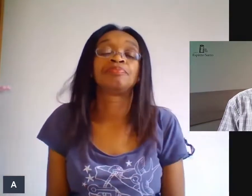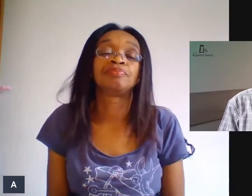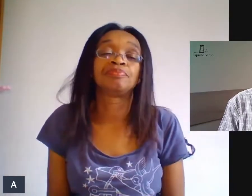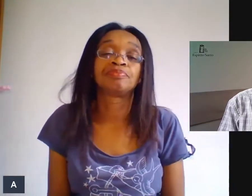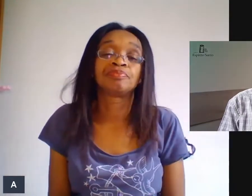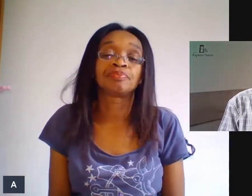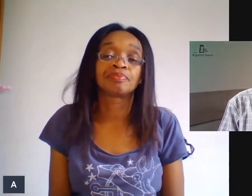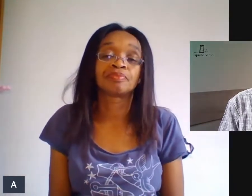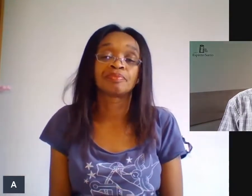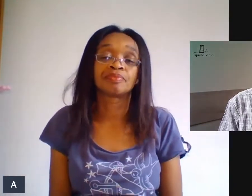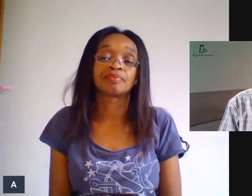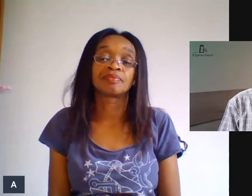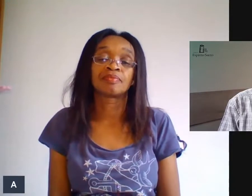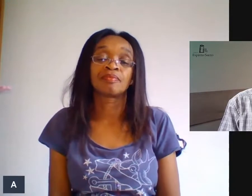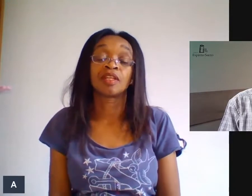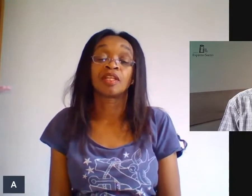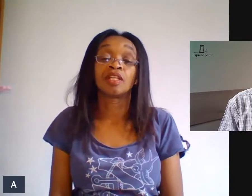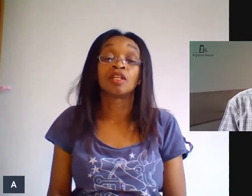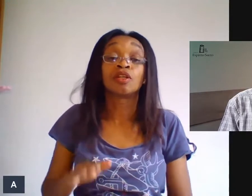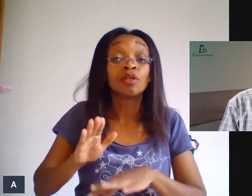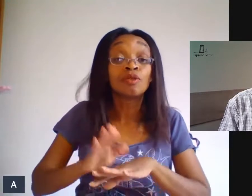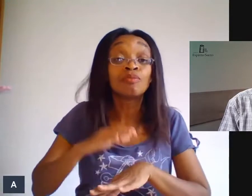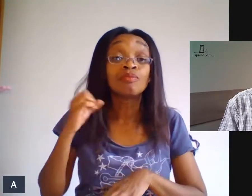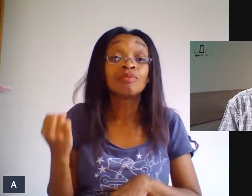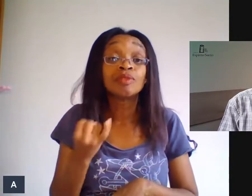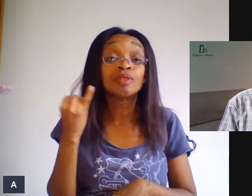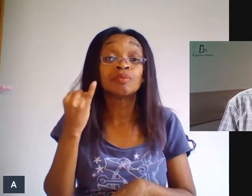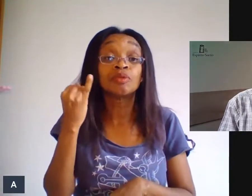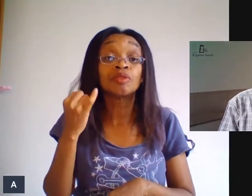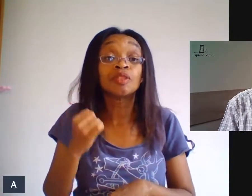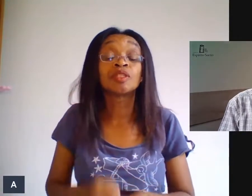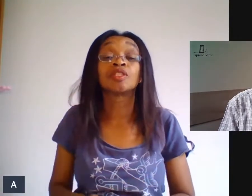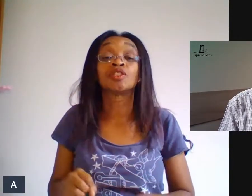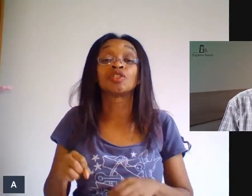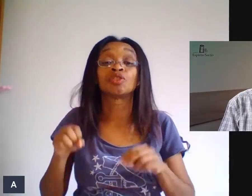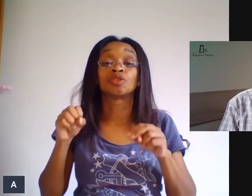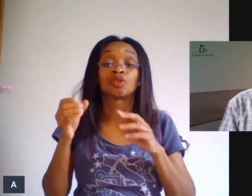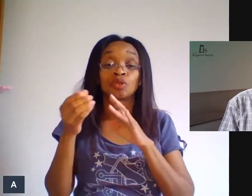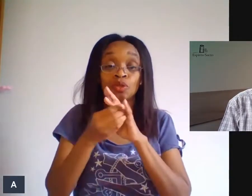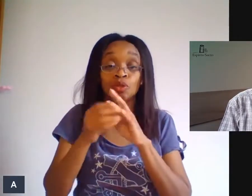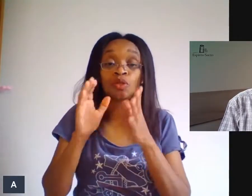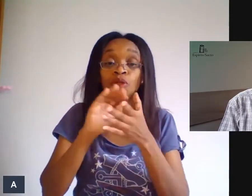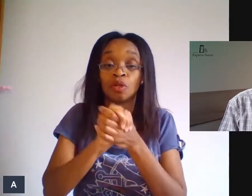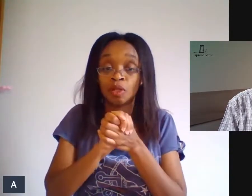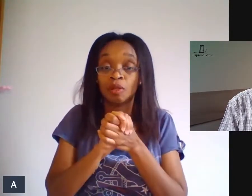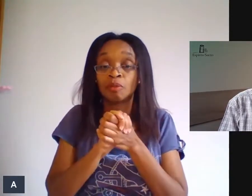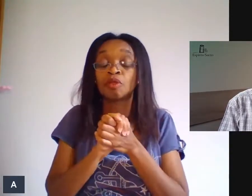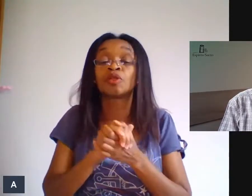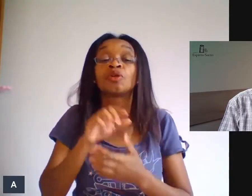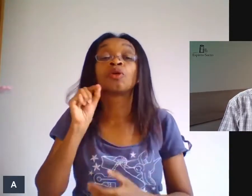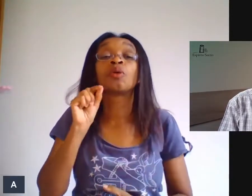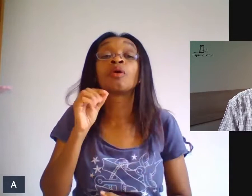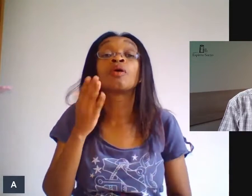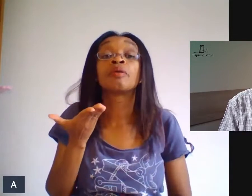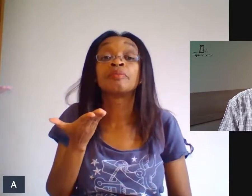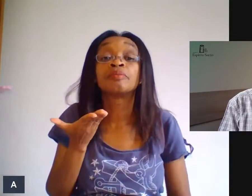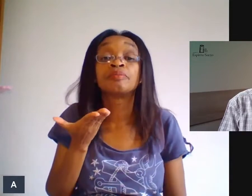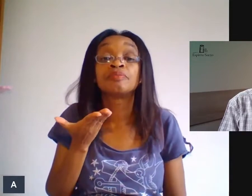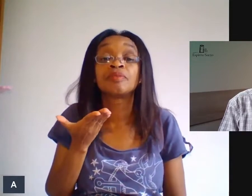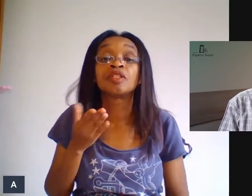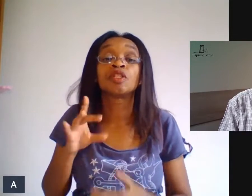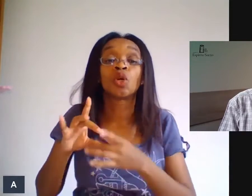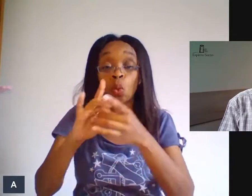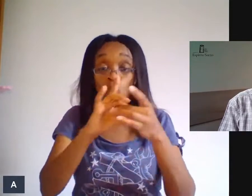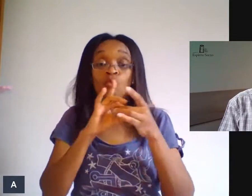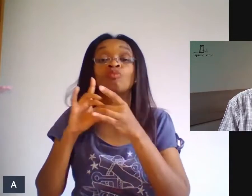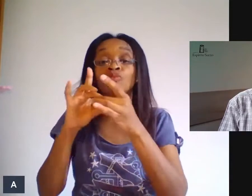As propriedades essenciais do matrimônio, quais são? As propriedades essenciais do matrimônio são